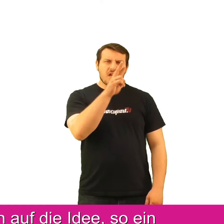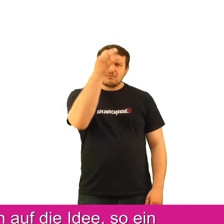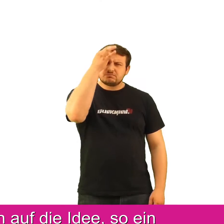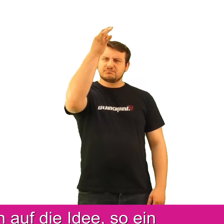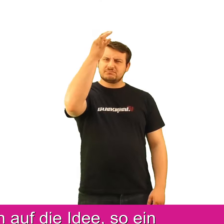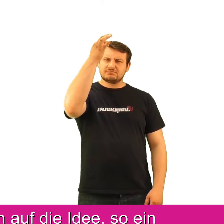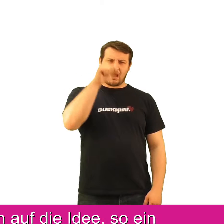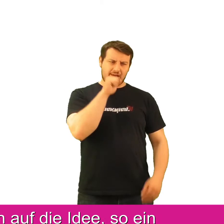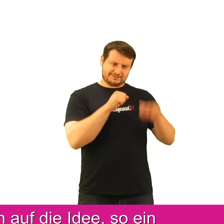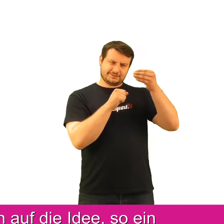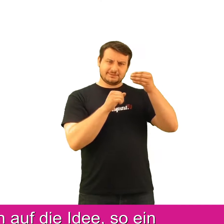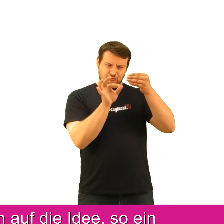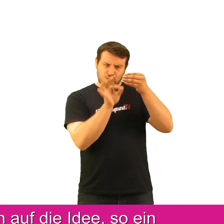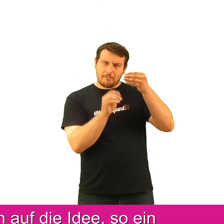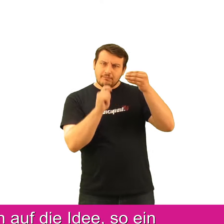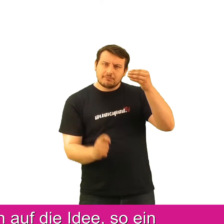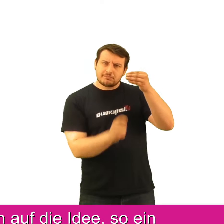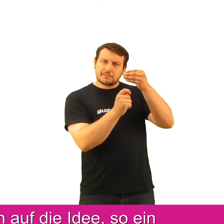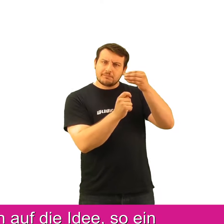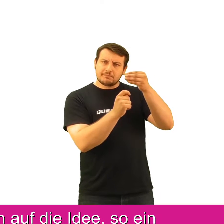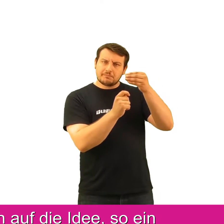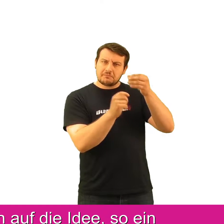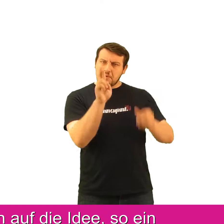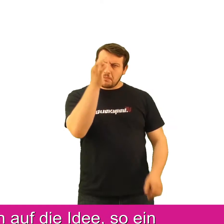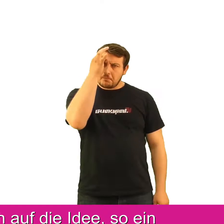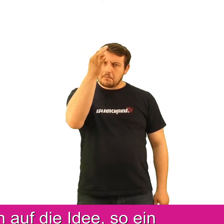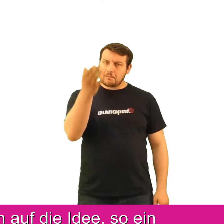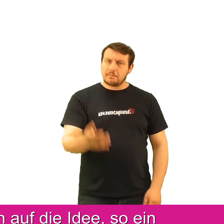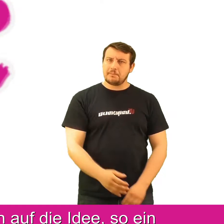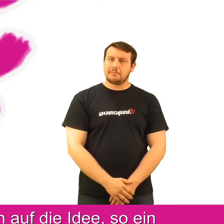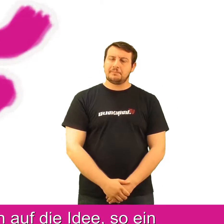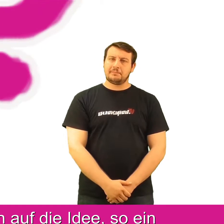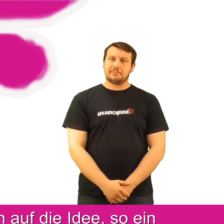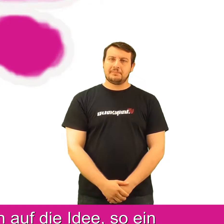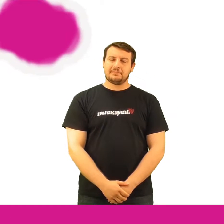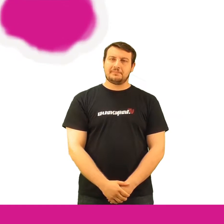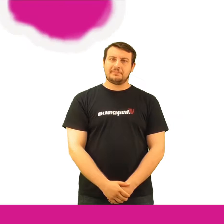Aber wer kam eigentlich auf die Idee, so ein Holzstöckchen ins Eis zu stecken?